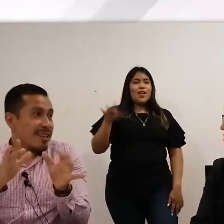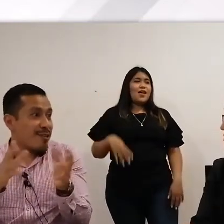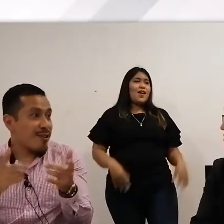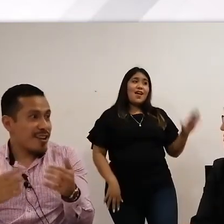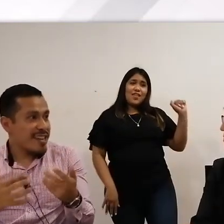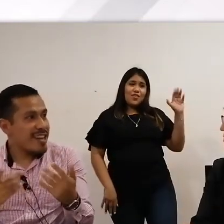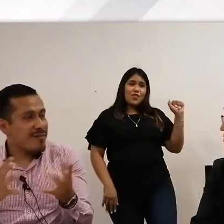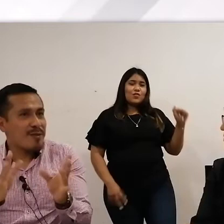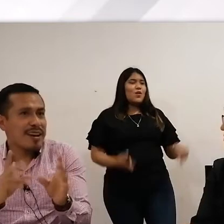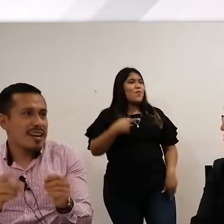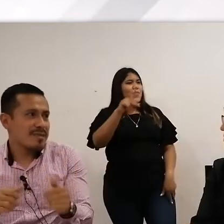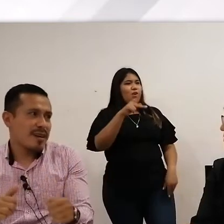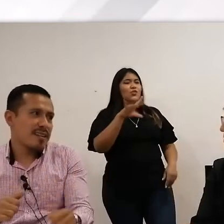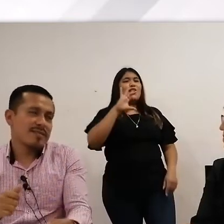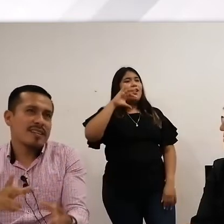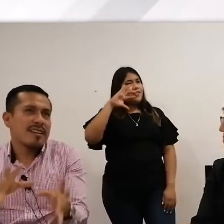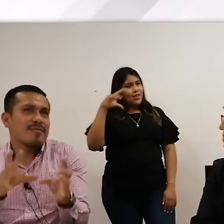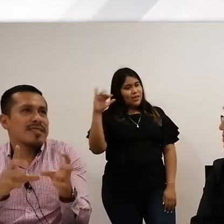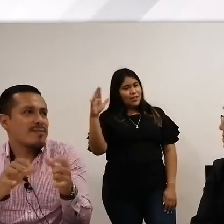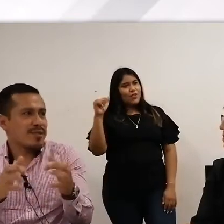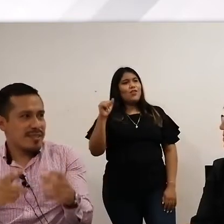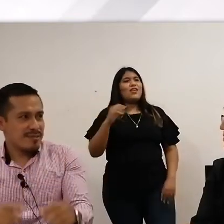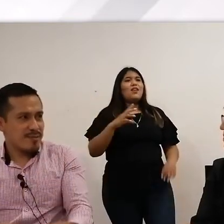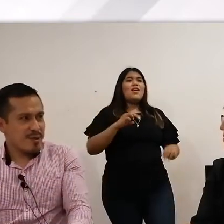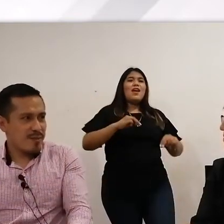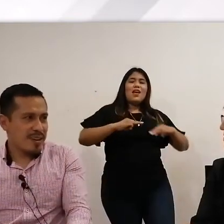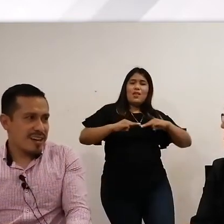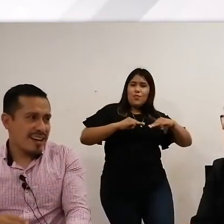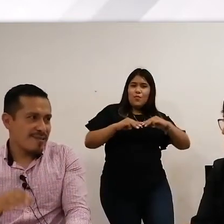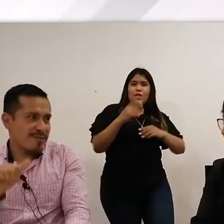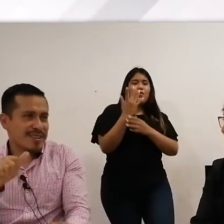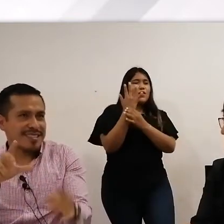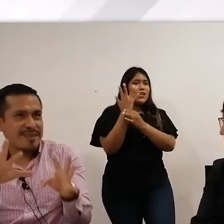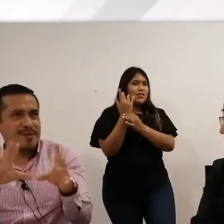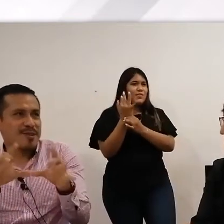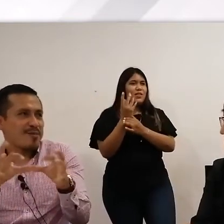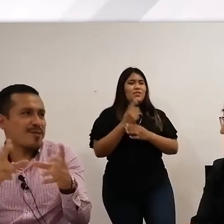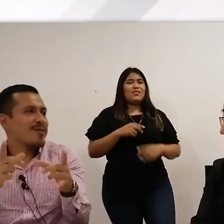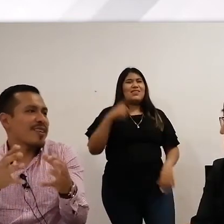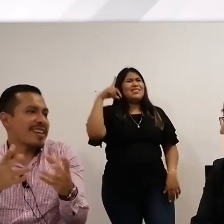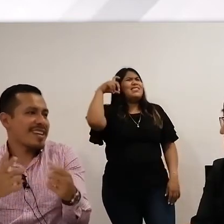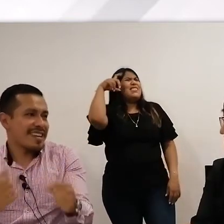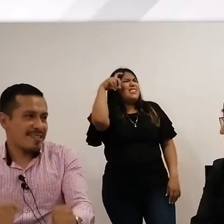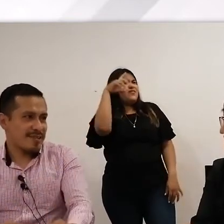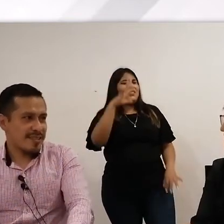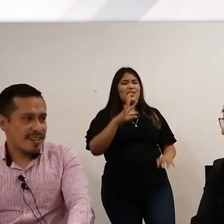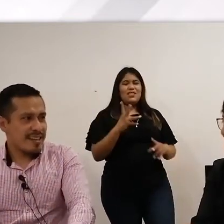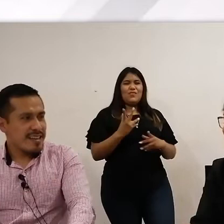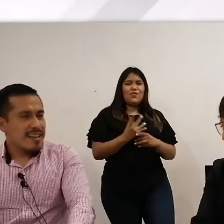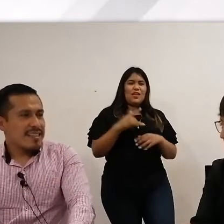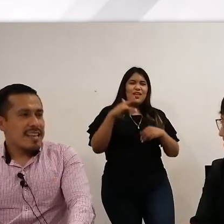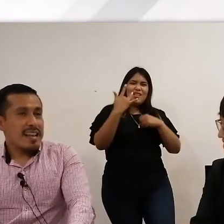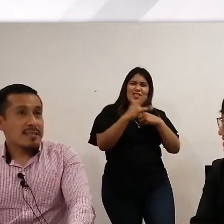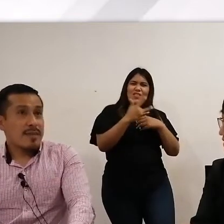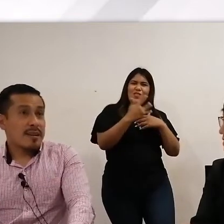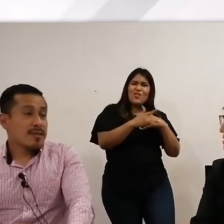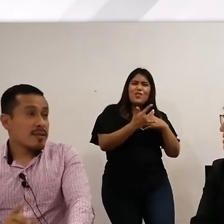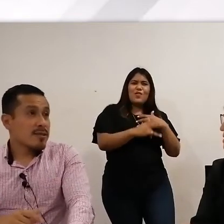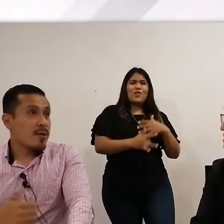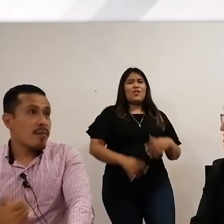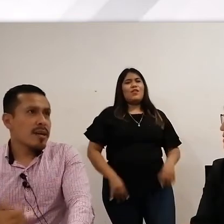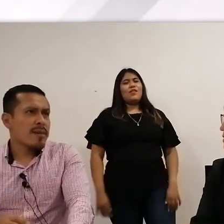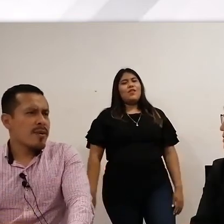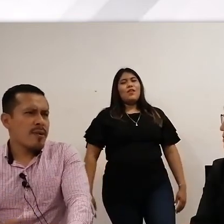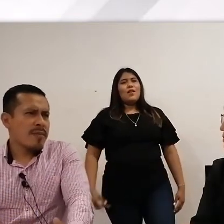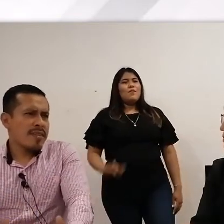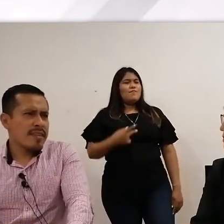la dactilología, el mover las manos, al principio sí es muy complicado porque estamos como rígidos de las manos, se